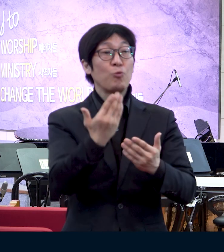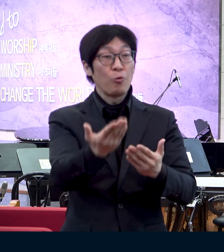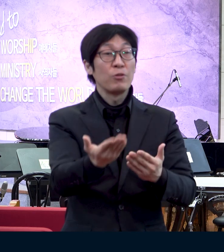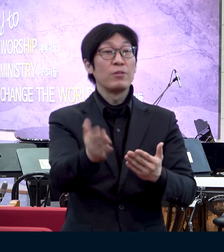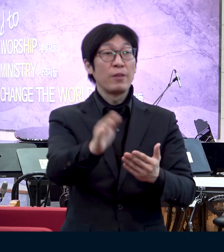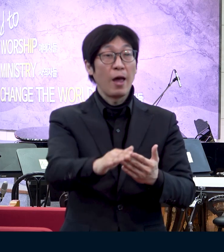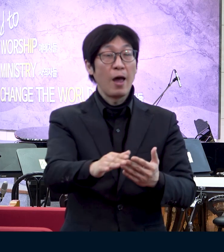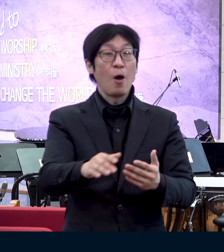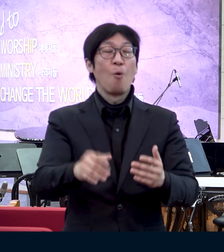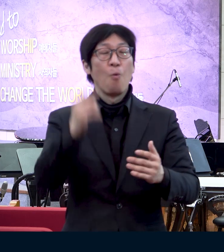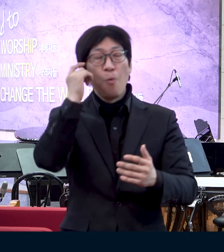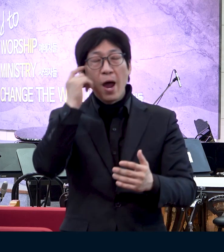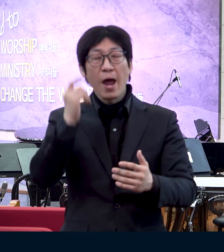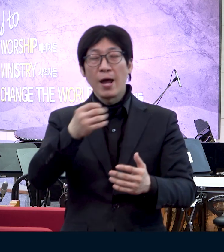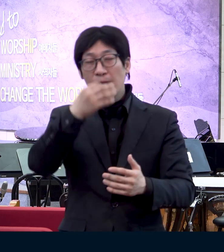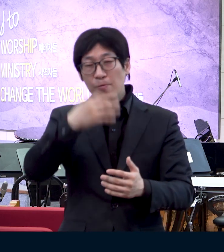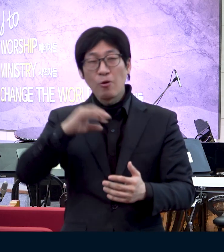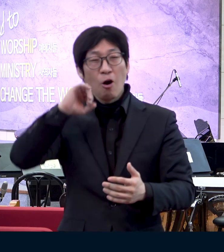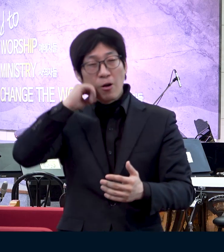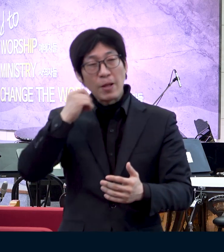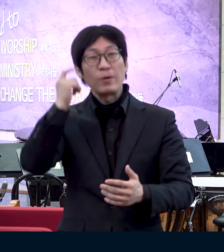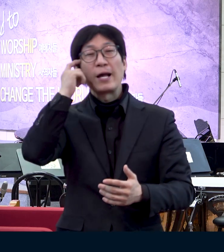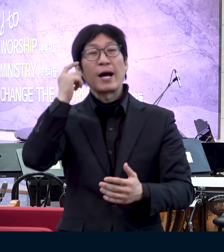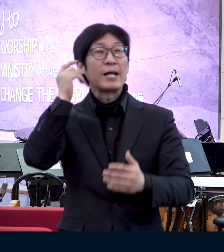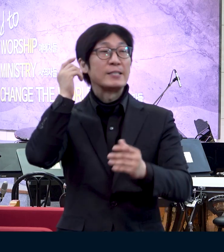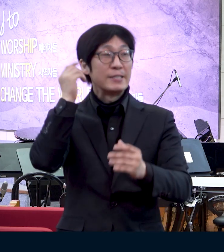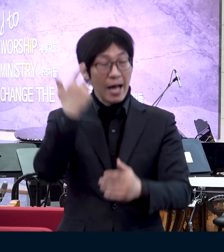힘들어하고 어려워하고 그러고 있느냐.